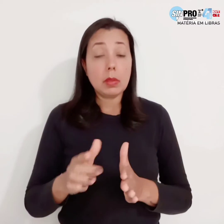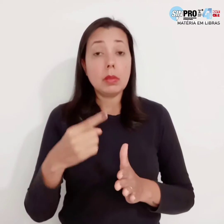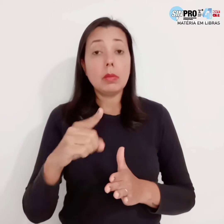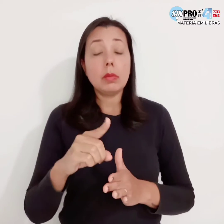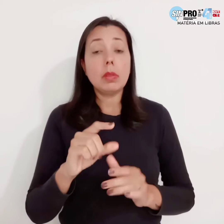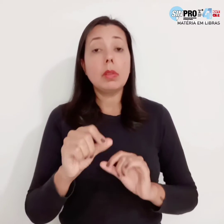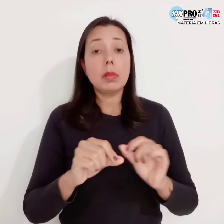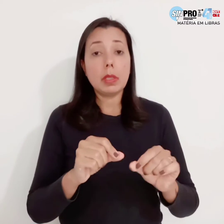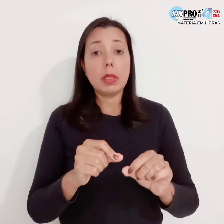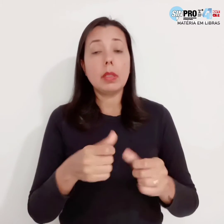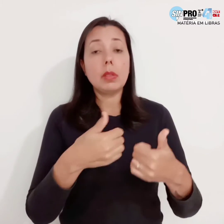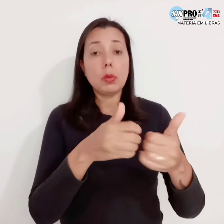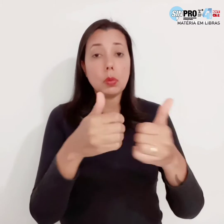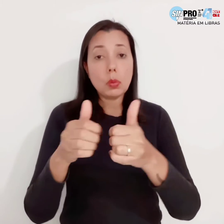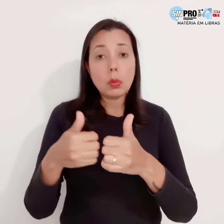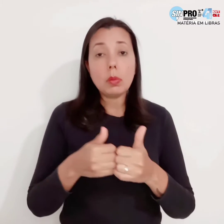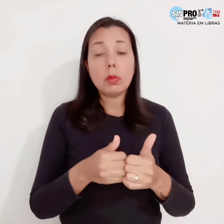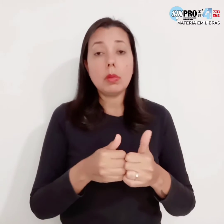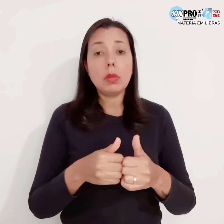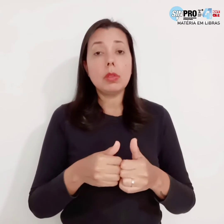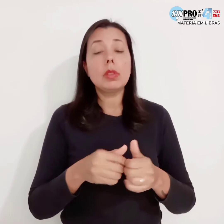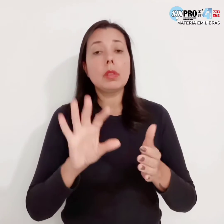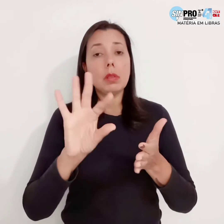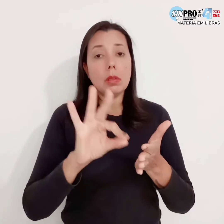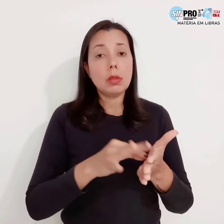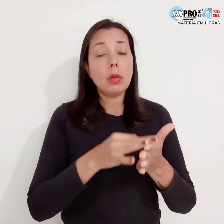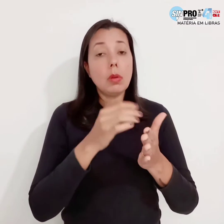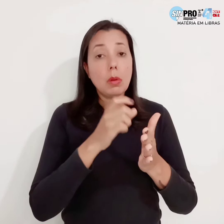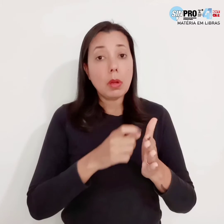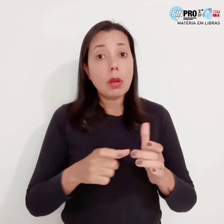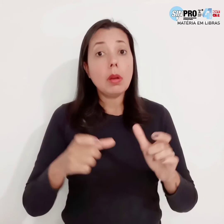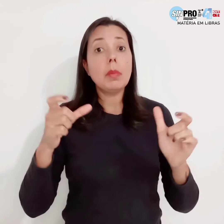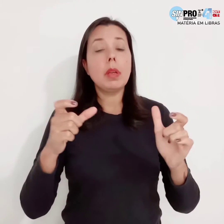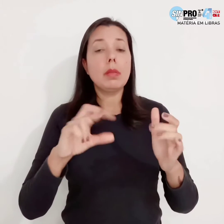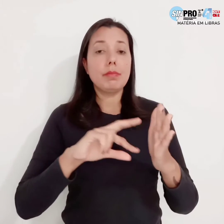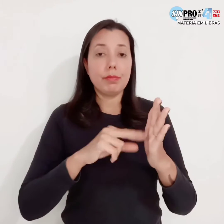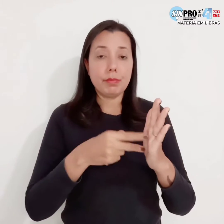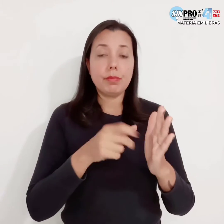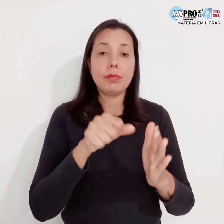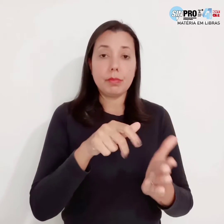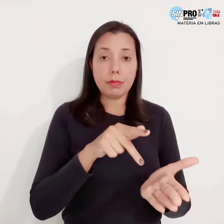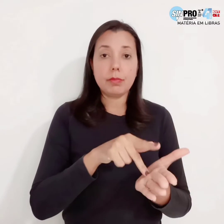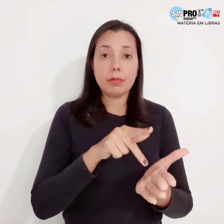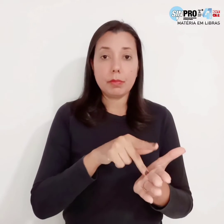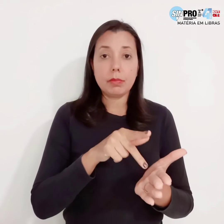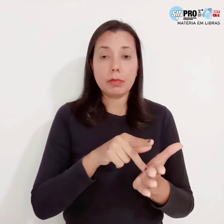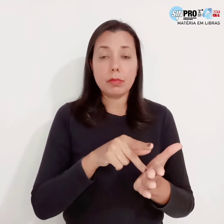de transportes, que registrou aumento significativo de